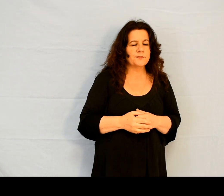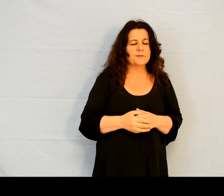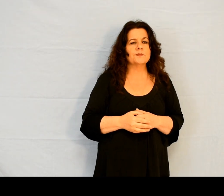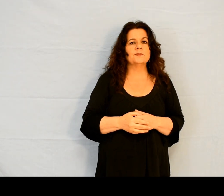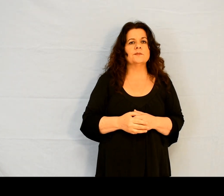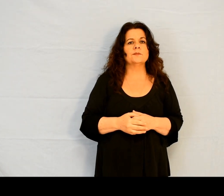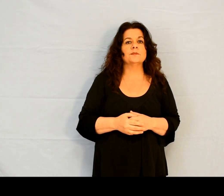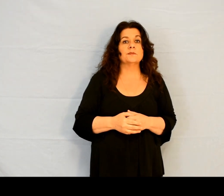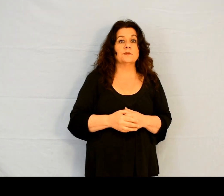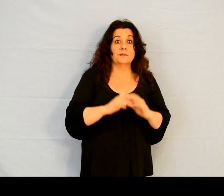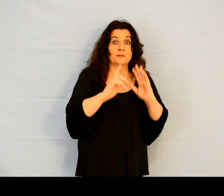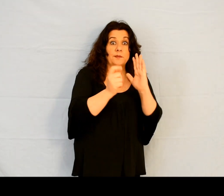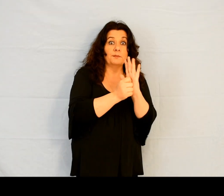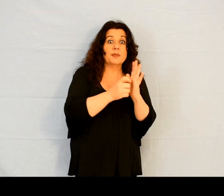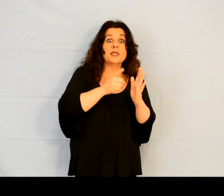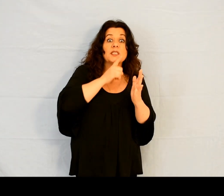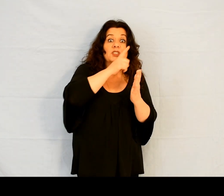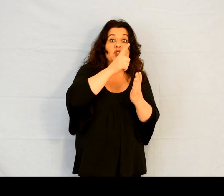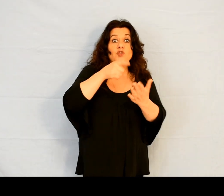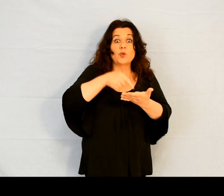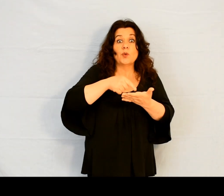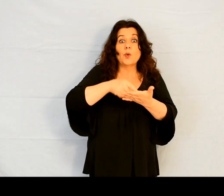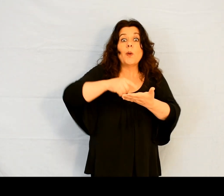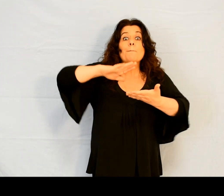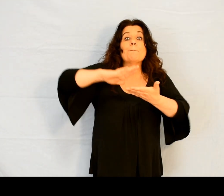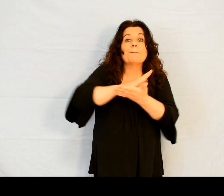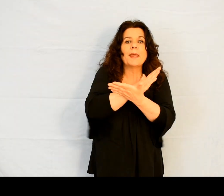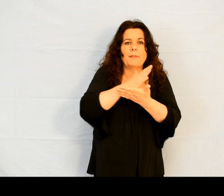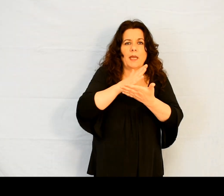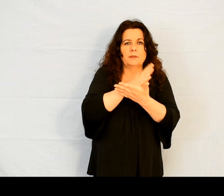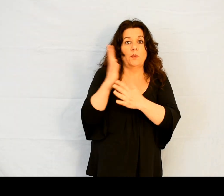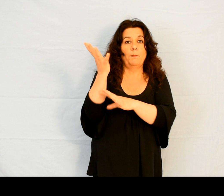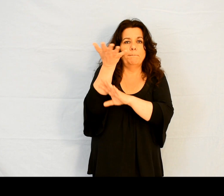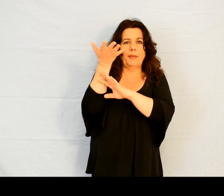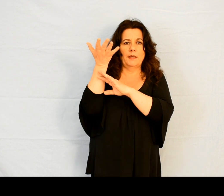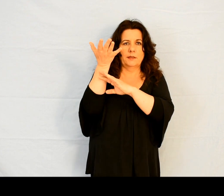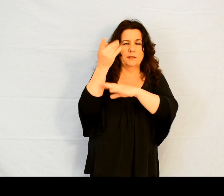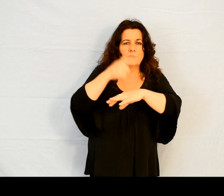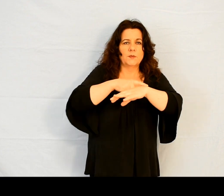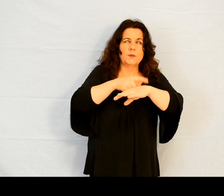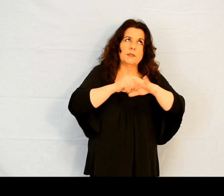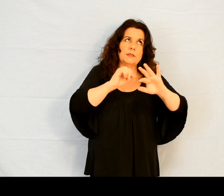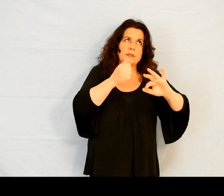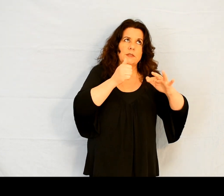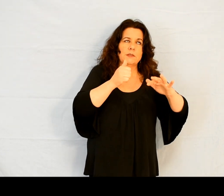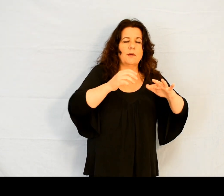C'était le jour de la préparation de la Pâque, vers la 6e heure, environ